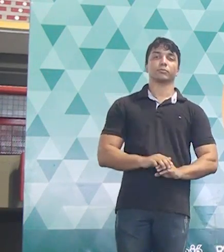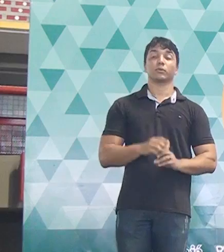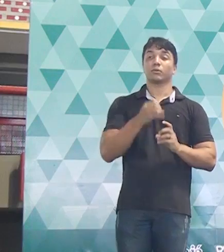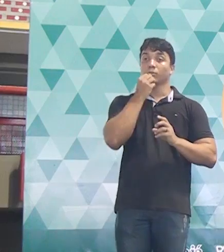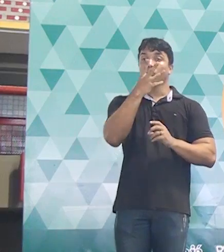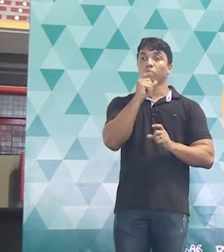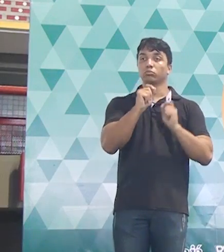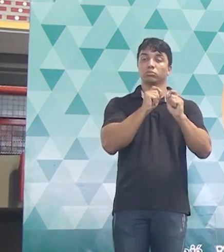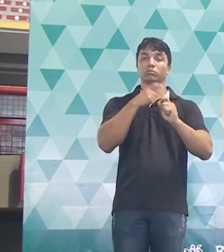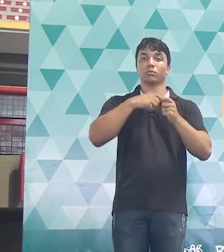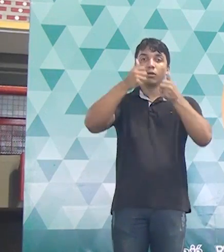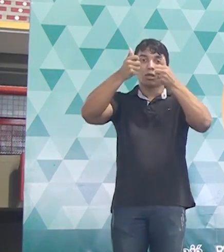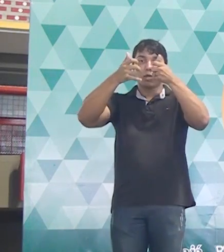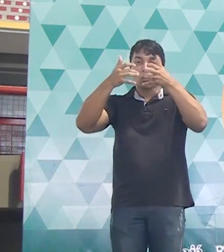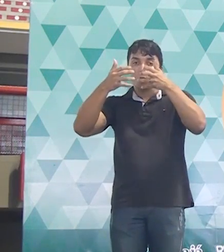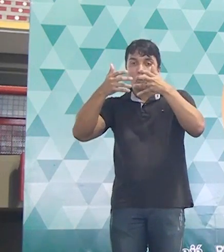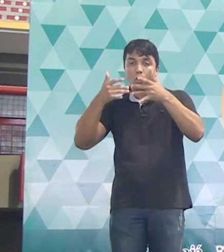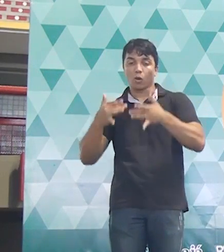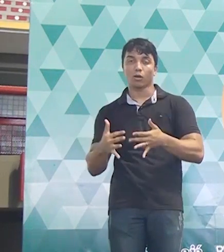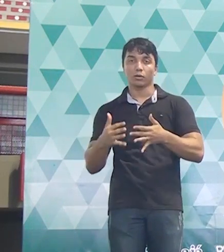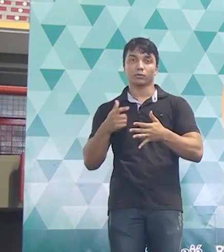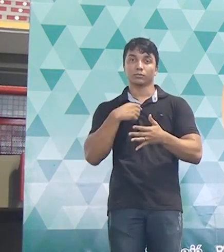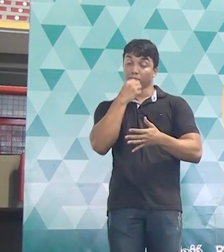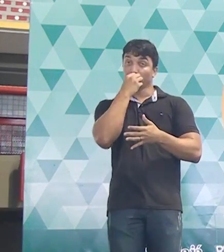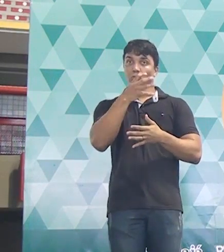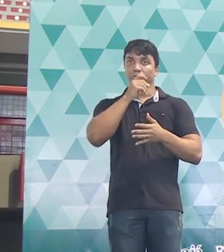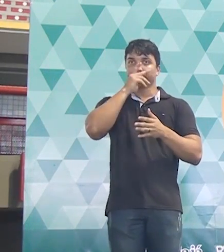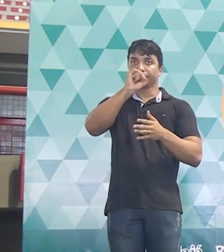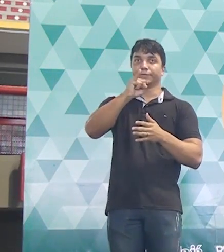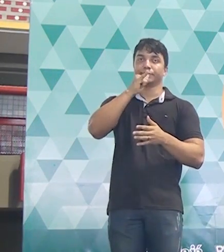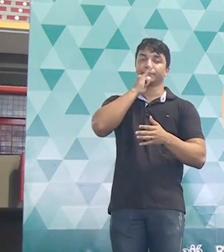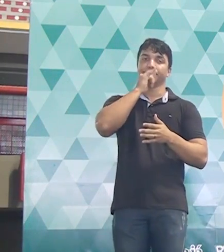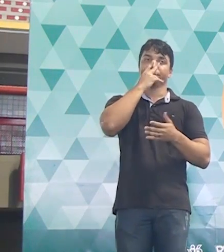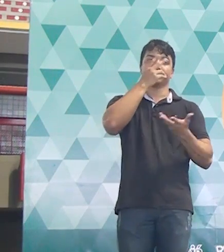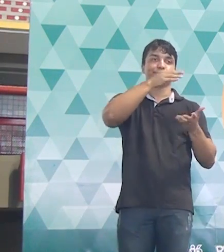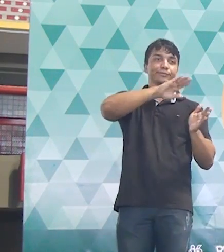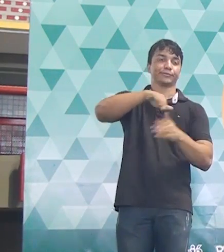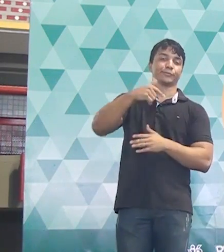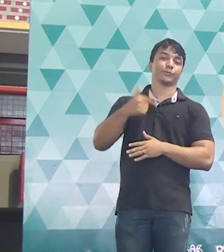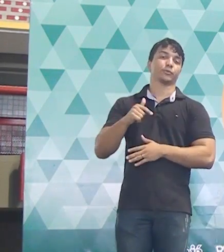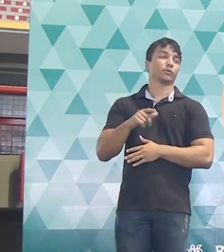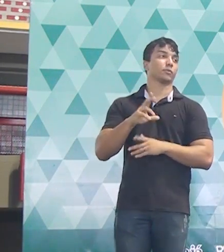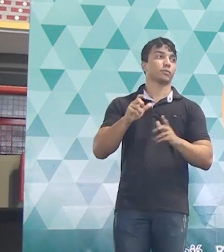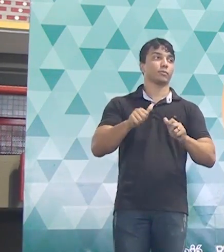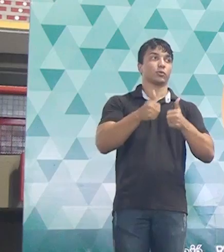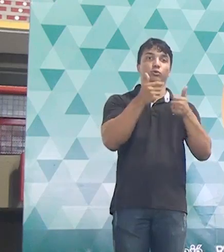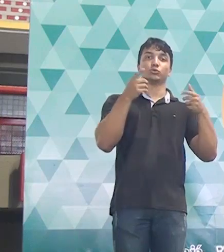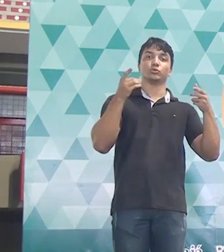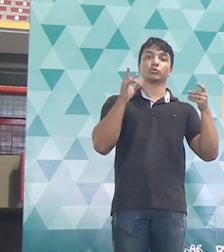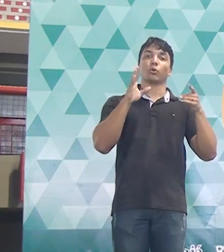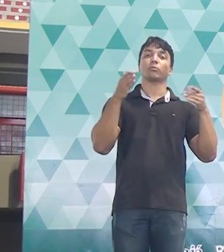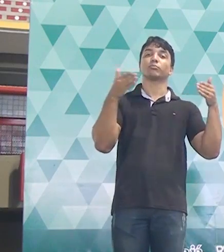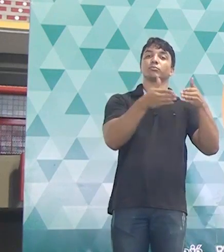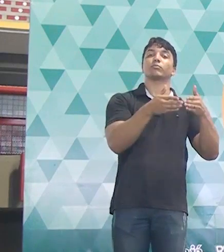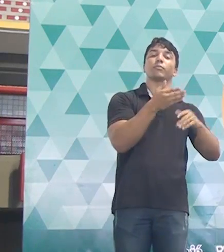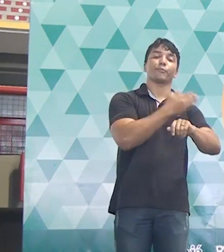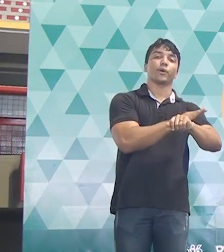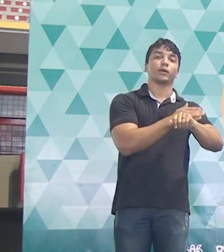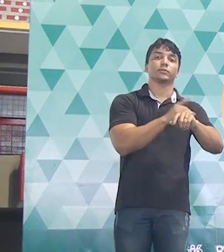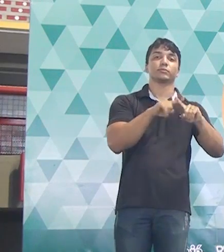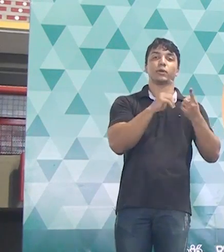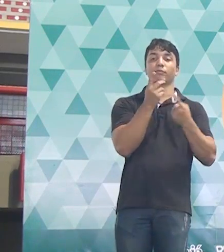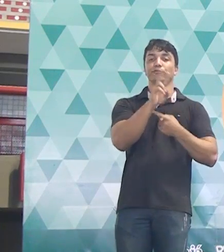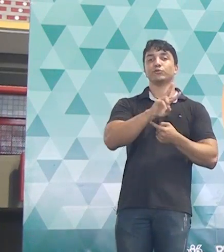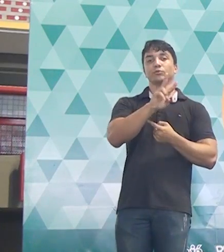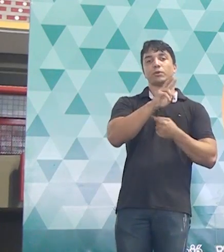Seria muito bom se eu não precisasse ter essa definição teórica. Seria muito bom se eu pudesse trabalhar só com a parte prática. Infelizmente os